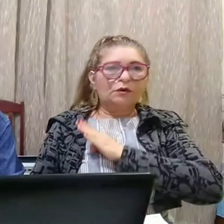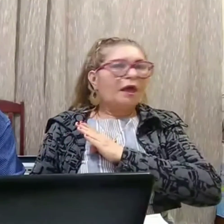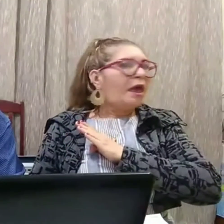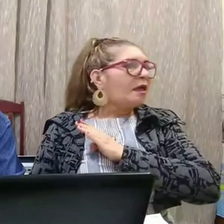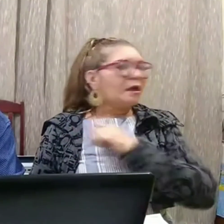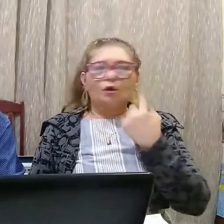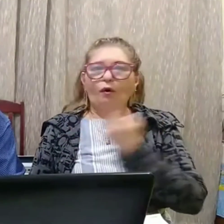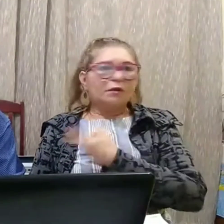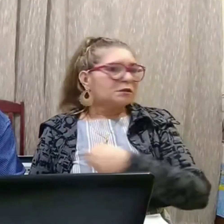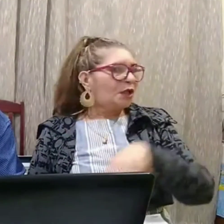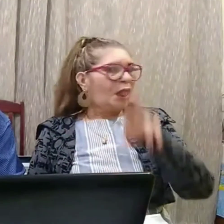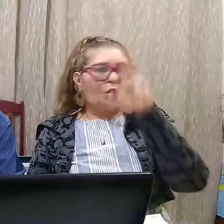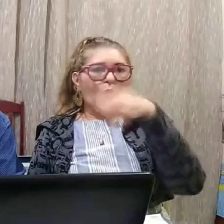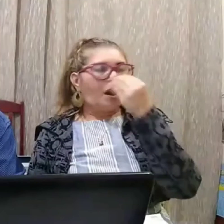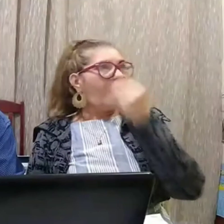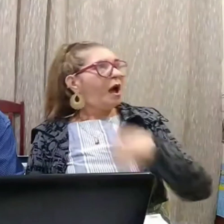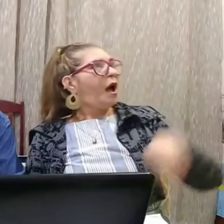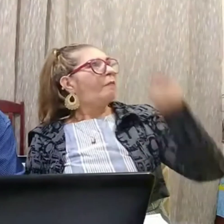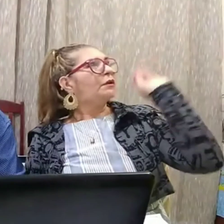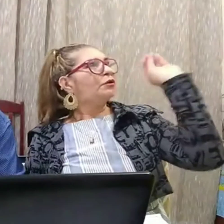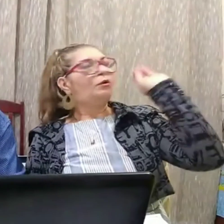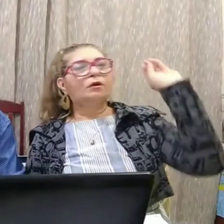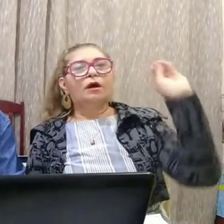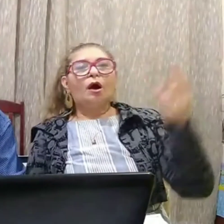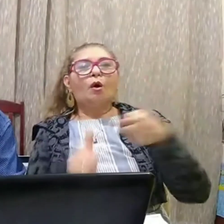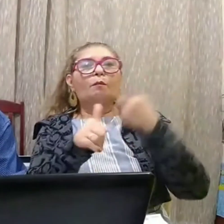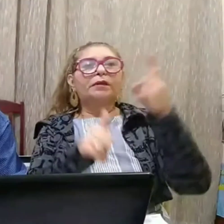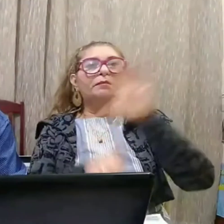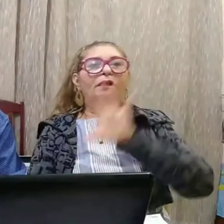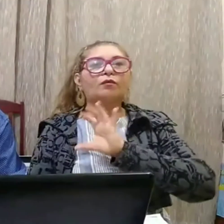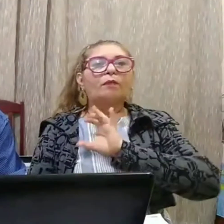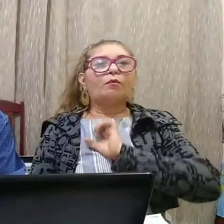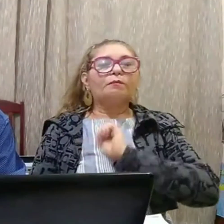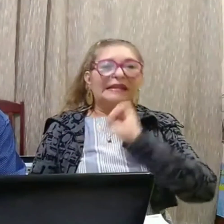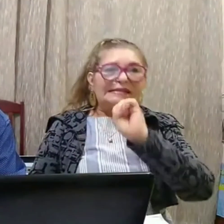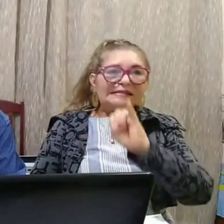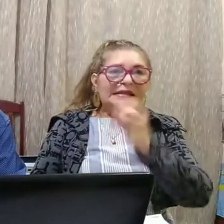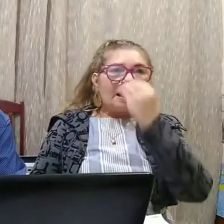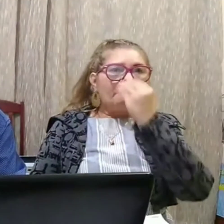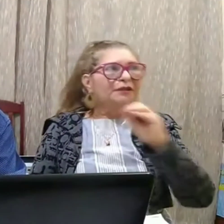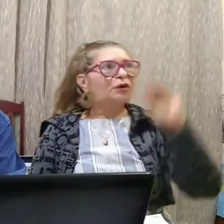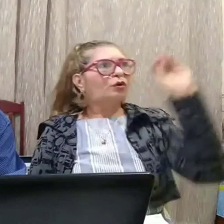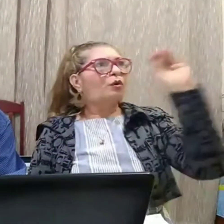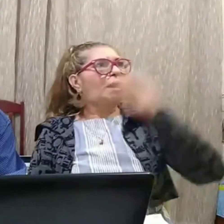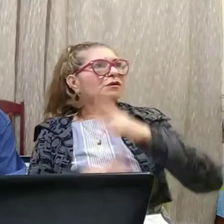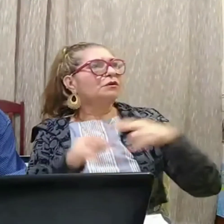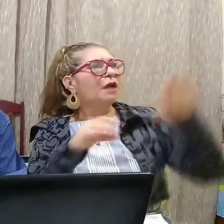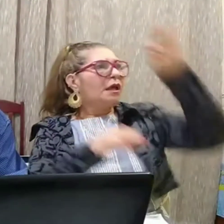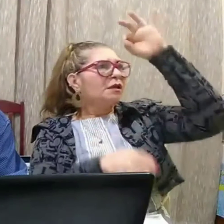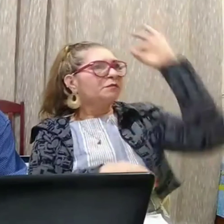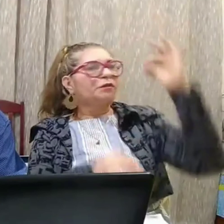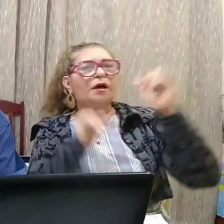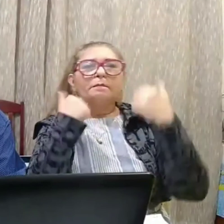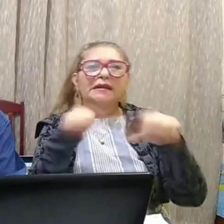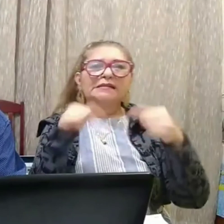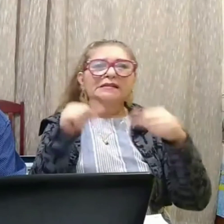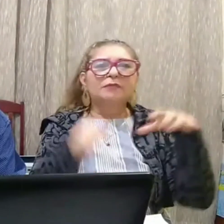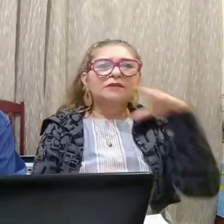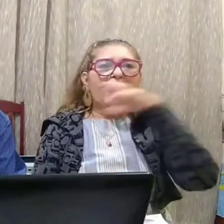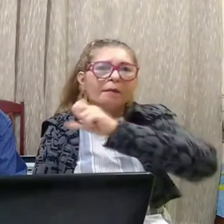abandonado por nós. E se tiver sido, que possamos voltar o quanto antes. Então esta é a nossa proposta